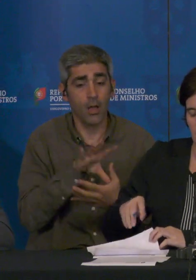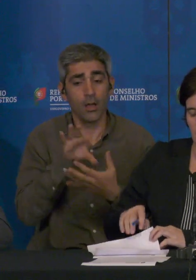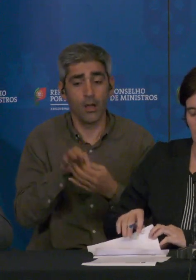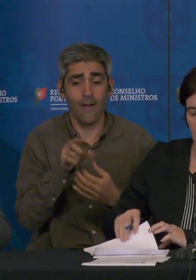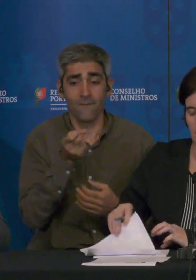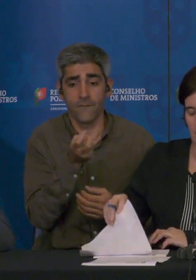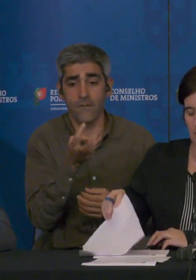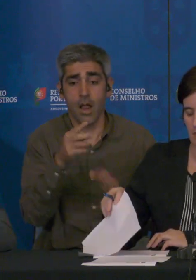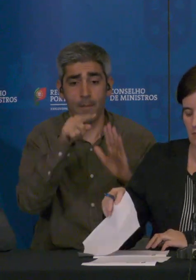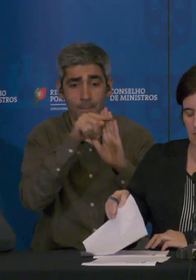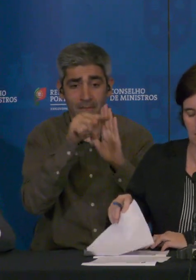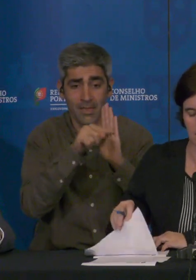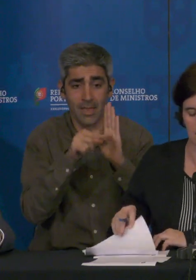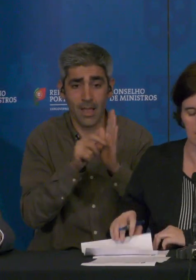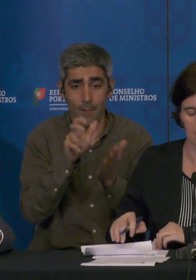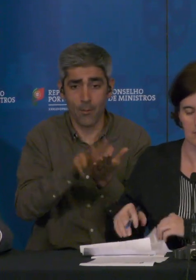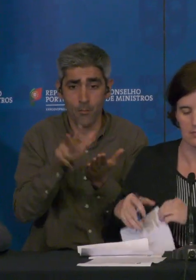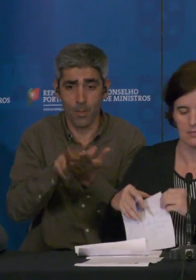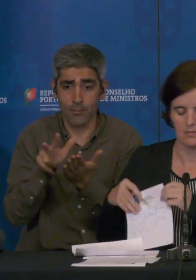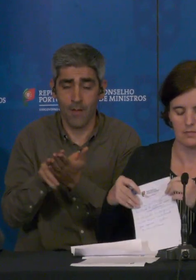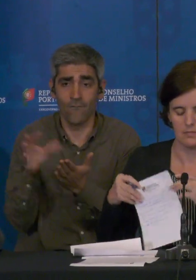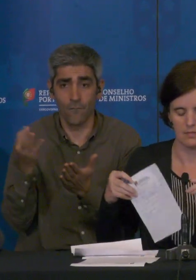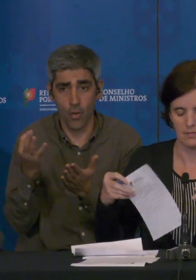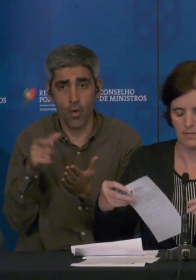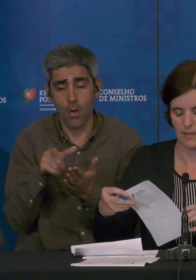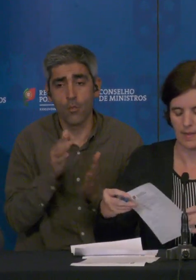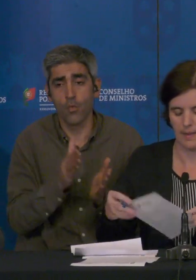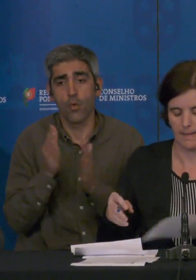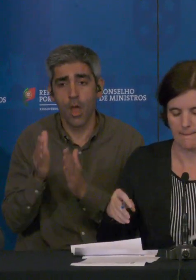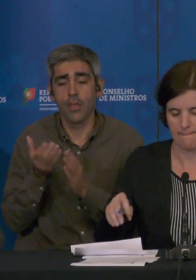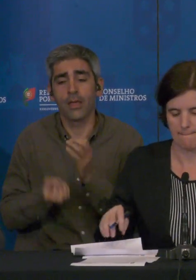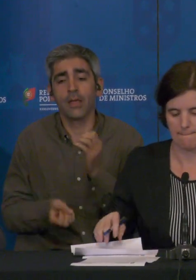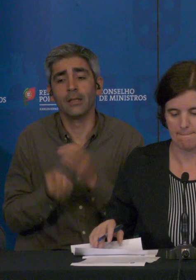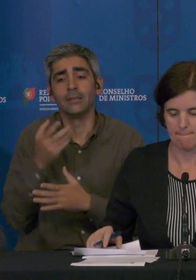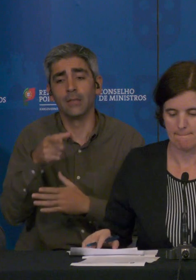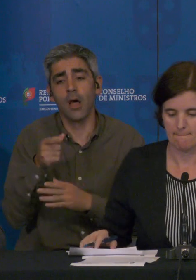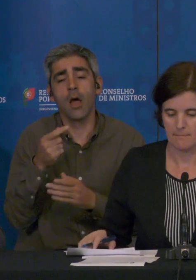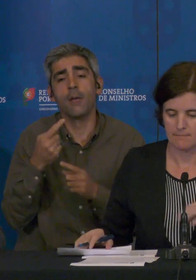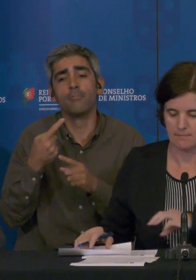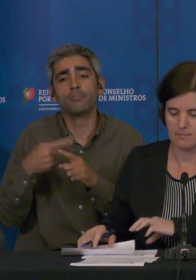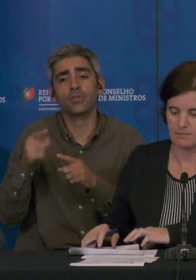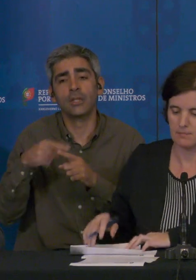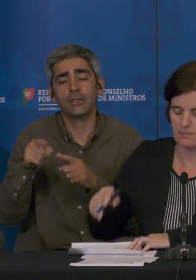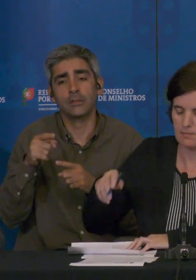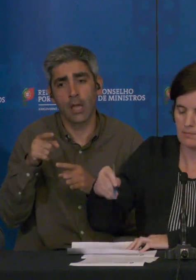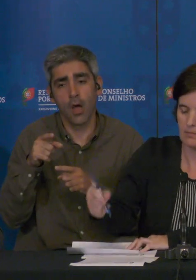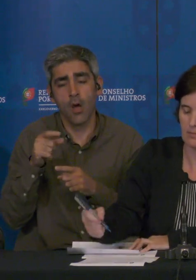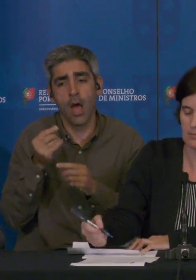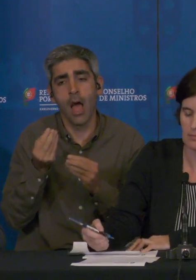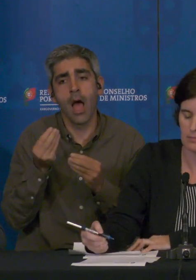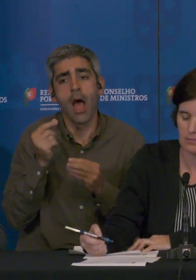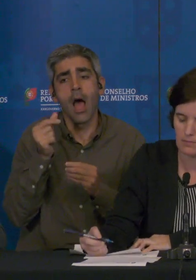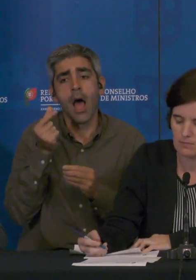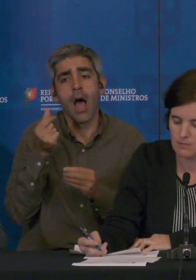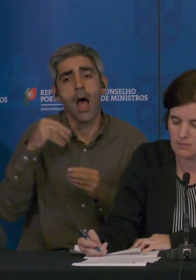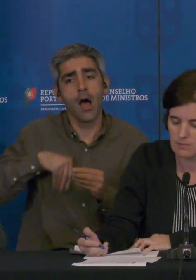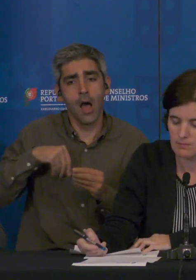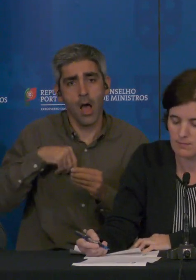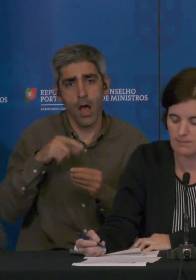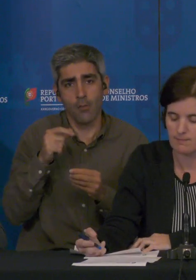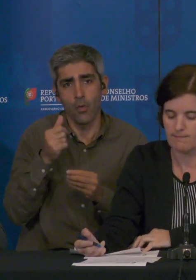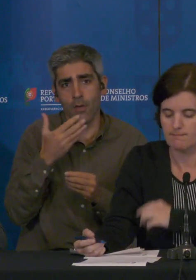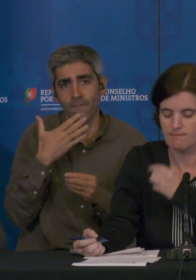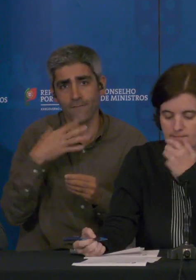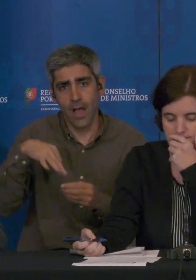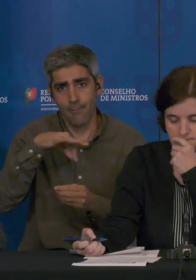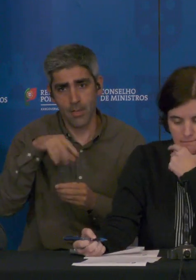destas várias medidas que foram aprovadas, inclui-se, por um lado, a criação da prestação complementar da Bono Família Excepcional,